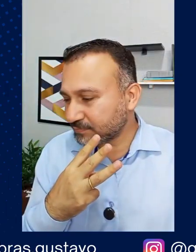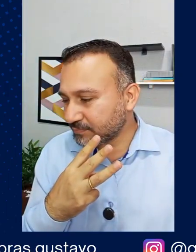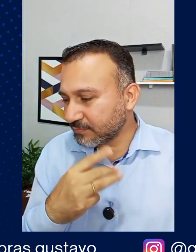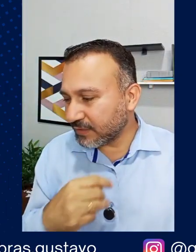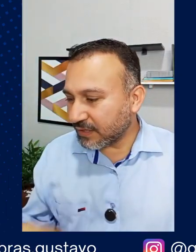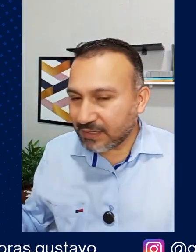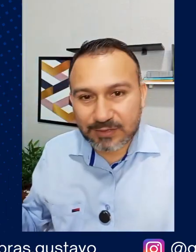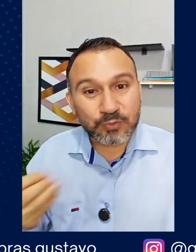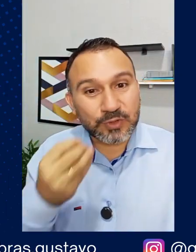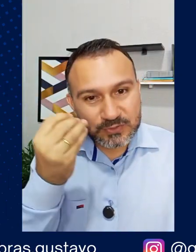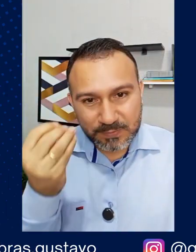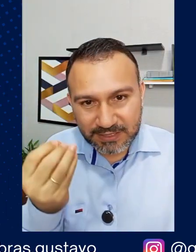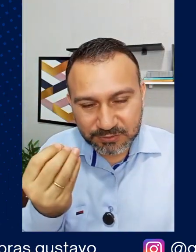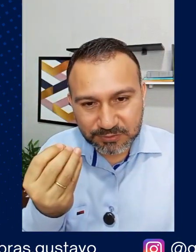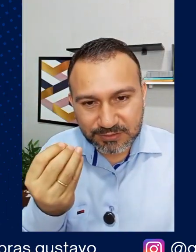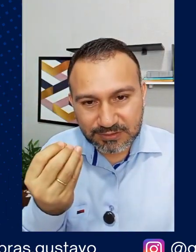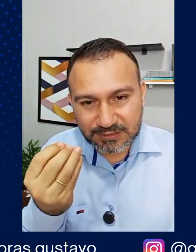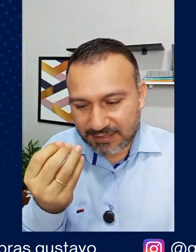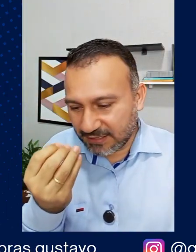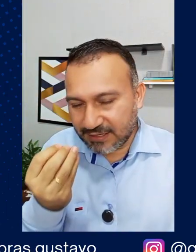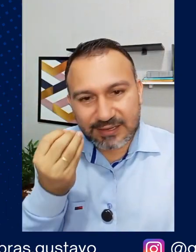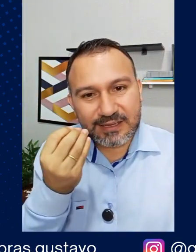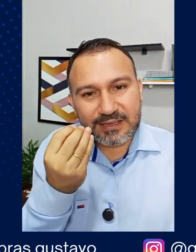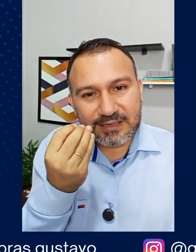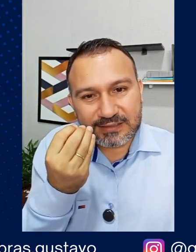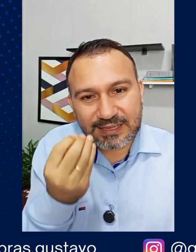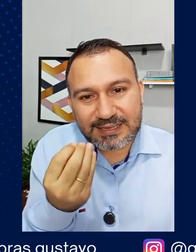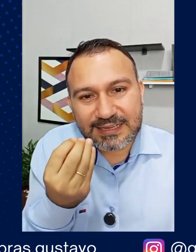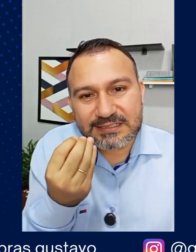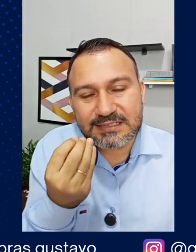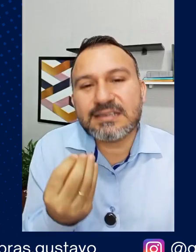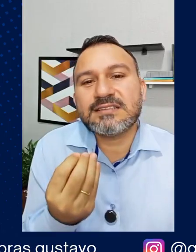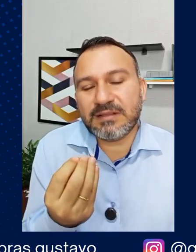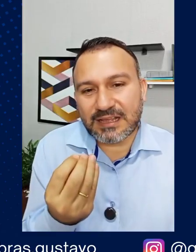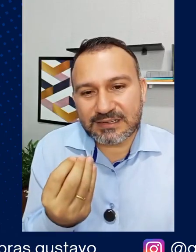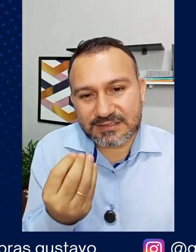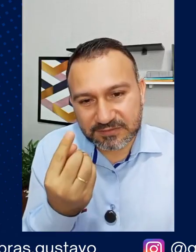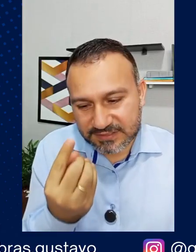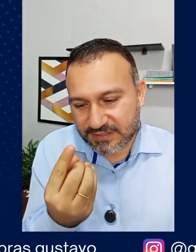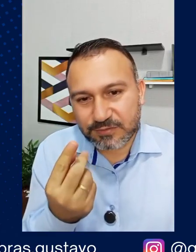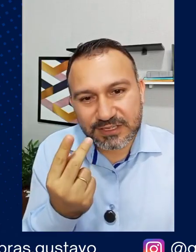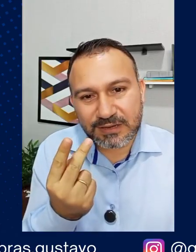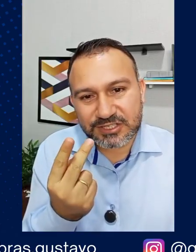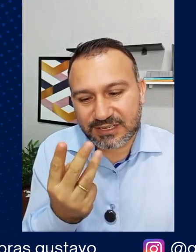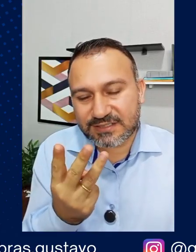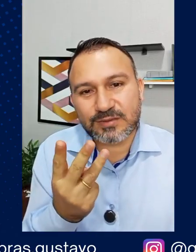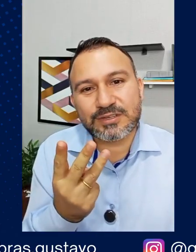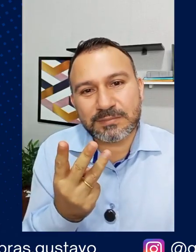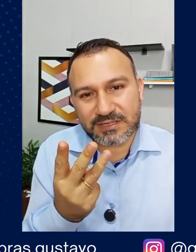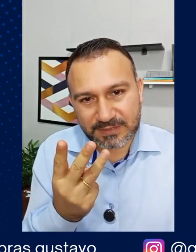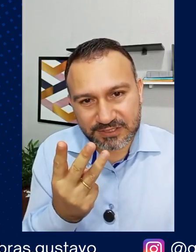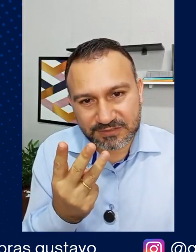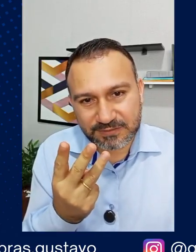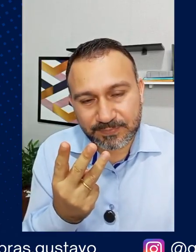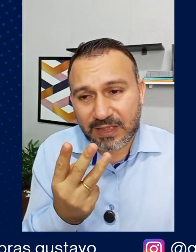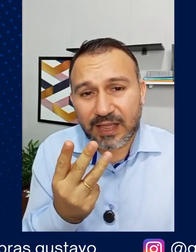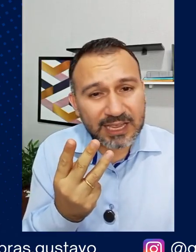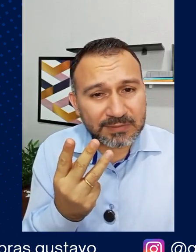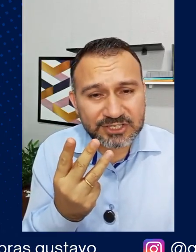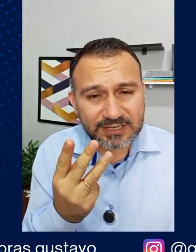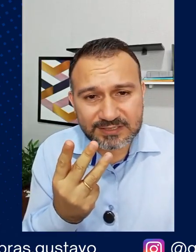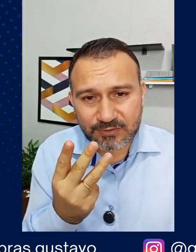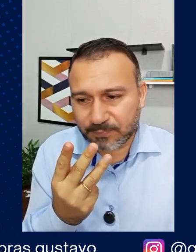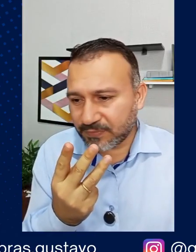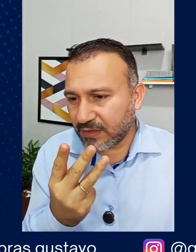imaginação. O nosso método, ele tem esses três pilares: visão, imaginação e perspectiva.